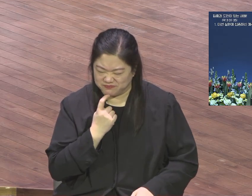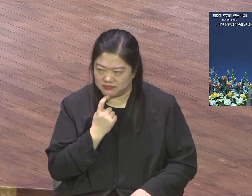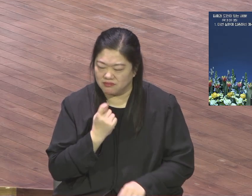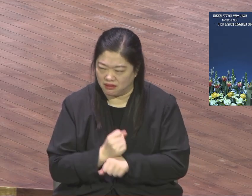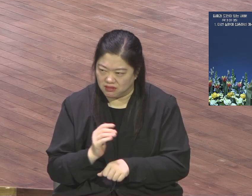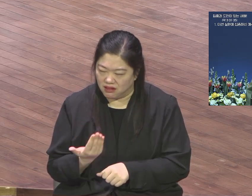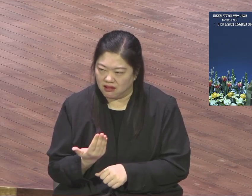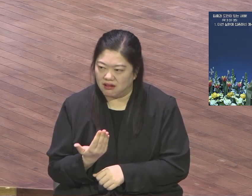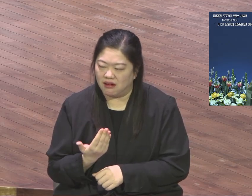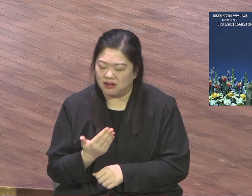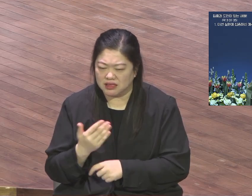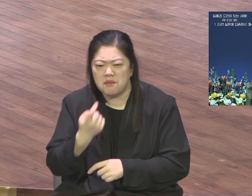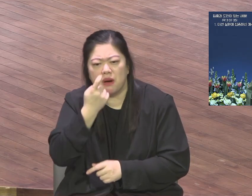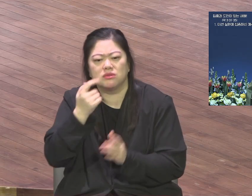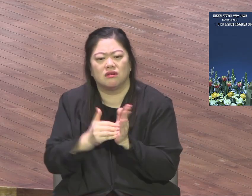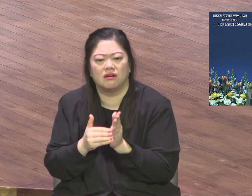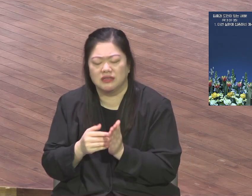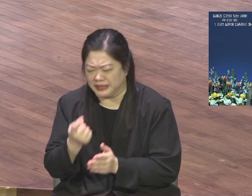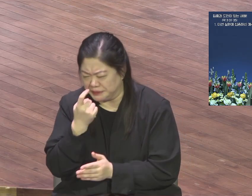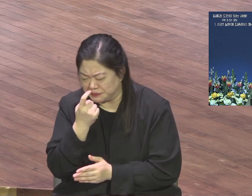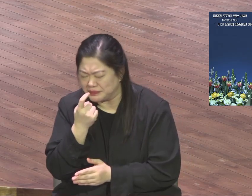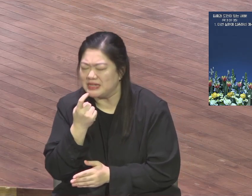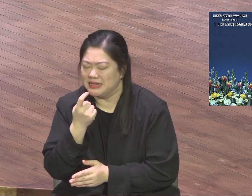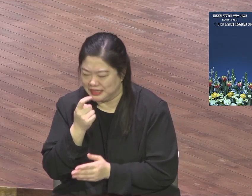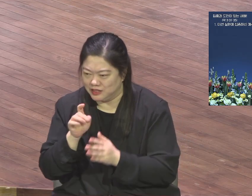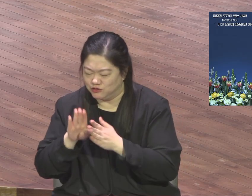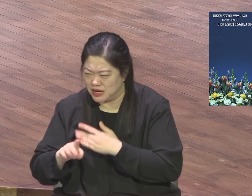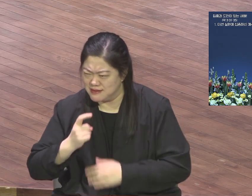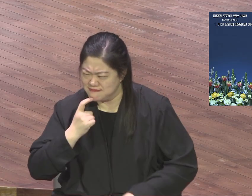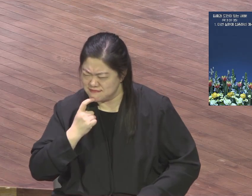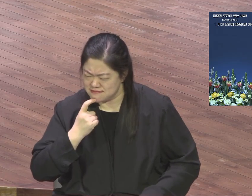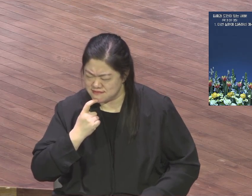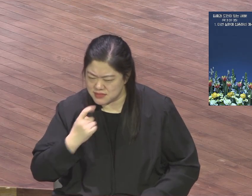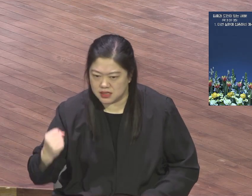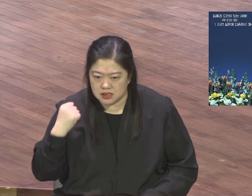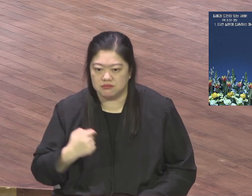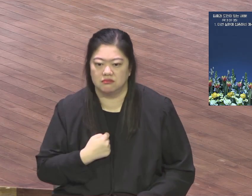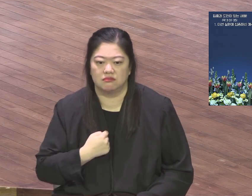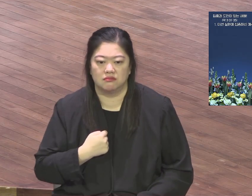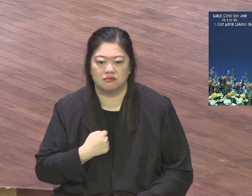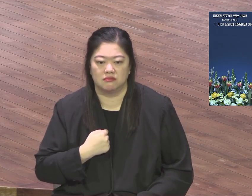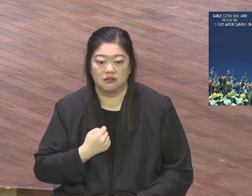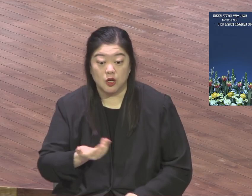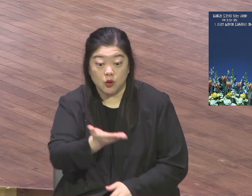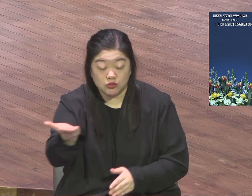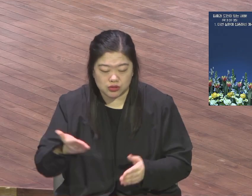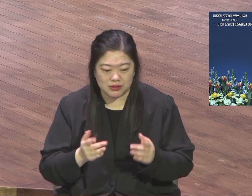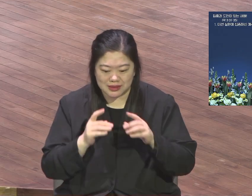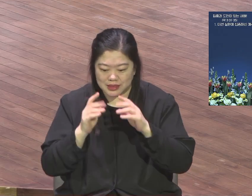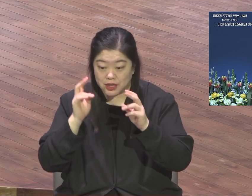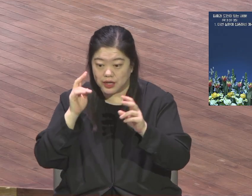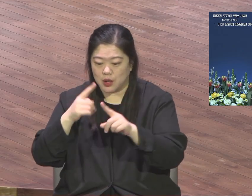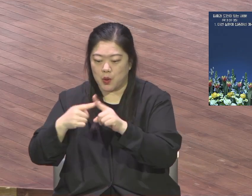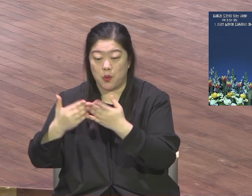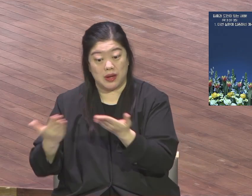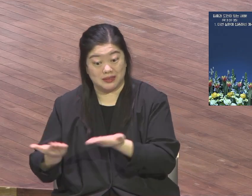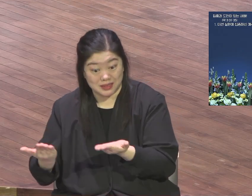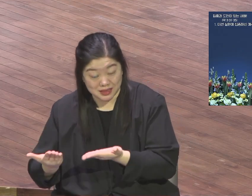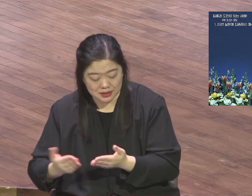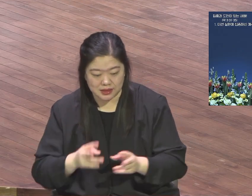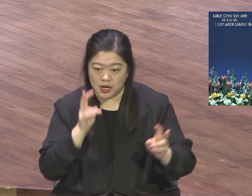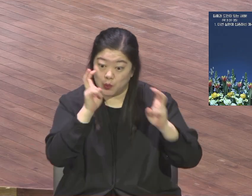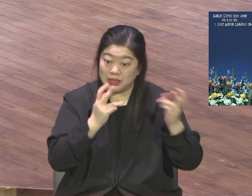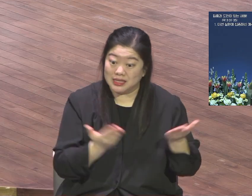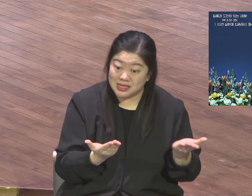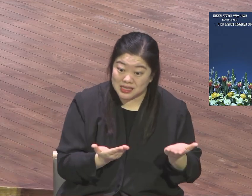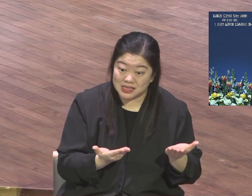성령께서 여러분 바꿀 수가 있습니다. 바꿔주신다니까요. 미치면 돼. 미쳐 업에도 미쳐야 성공해요. 여러분이요 잘하는